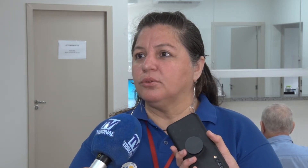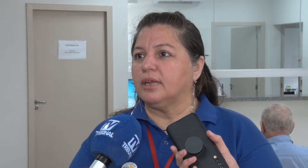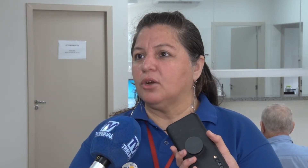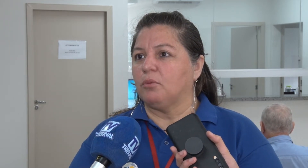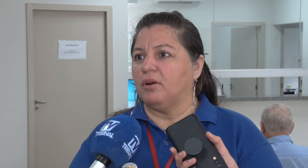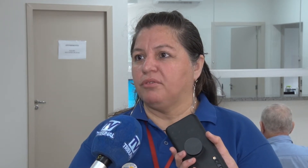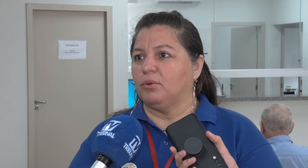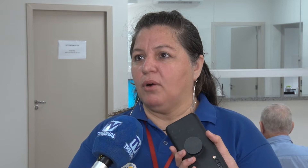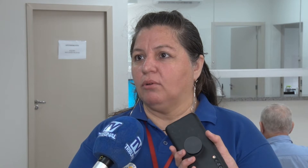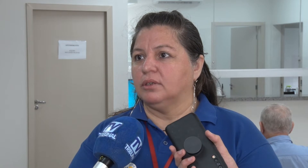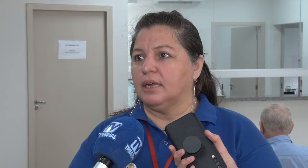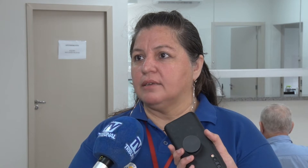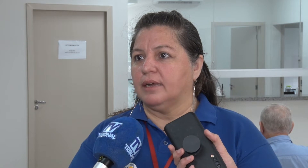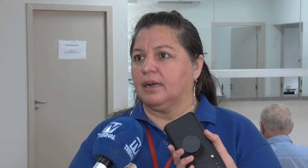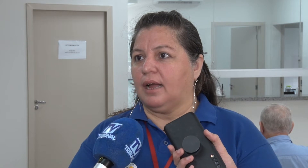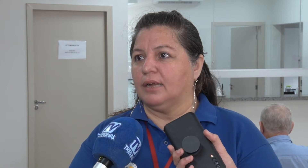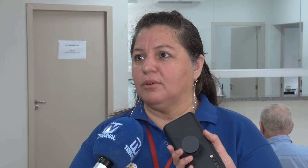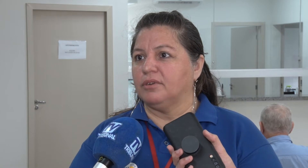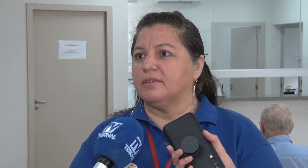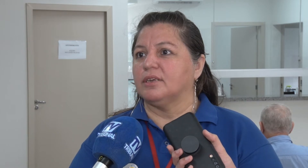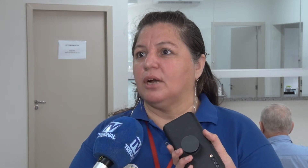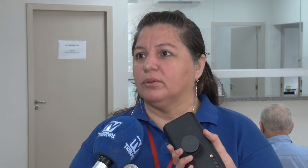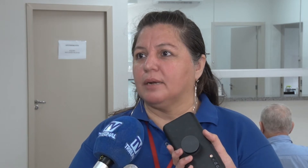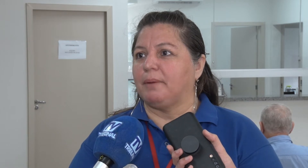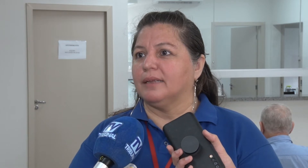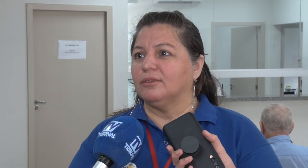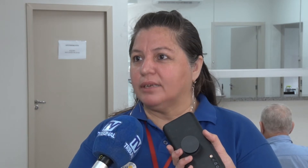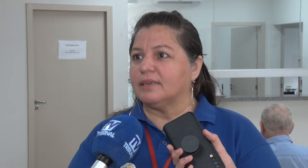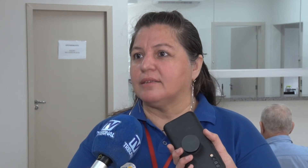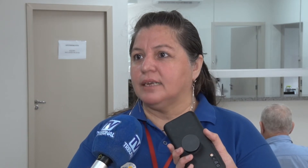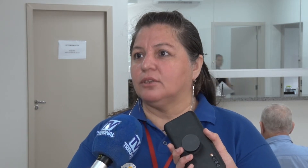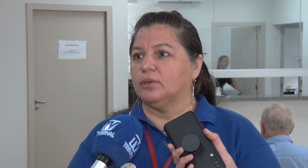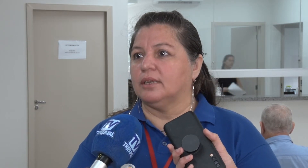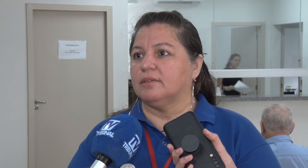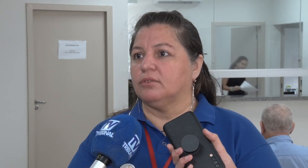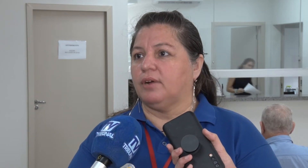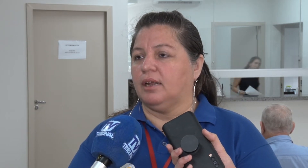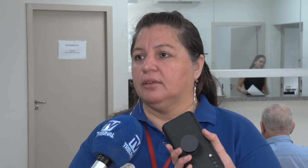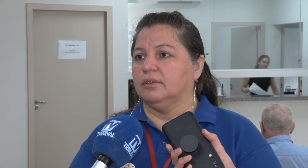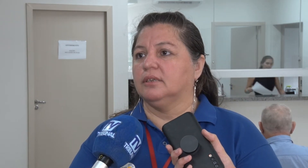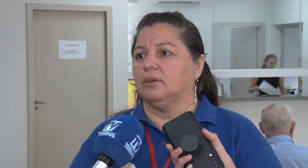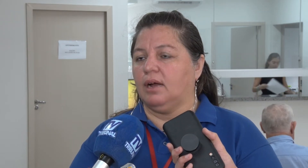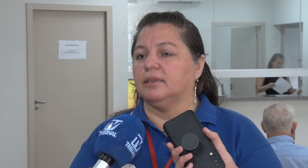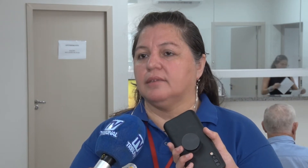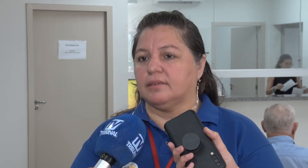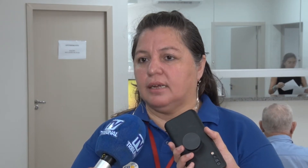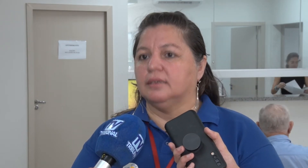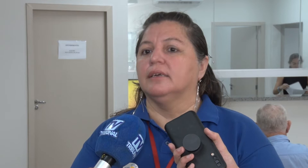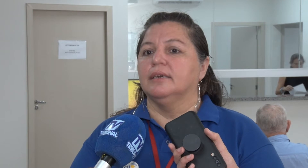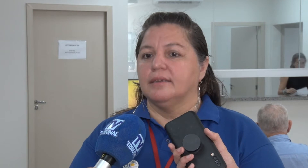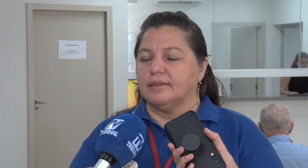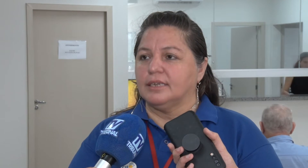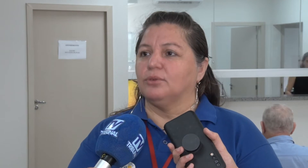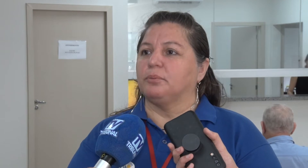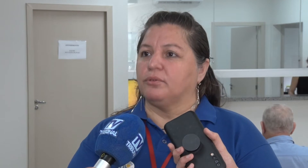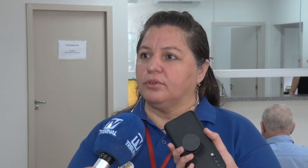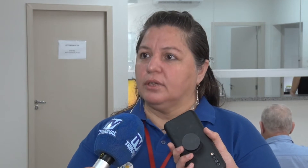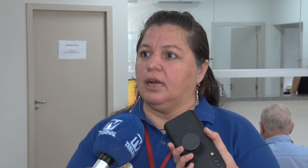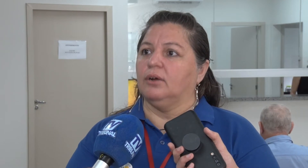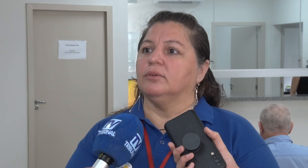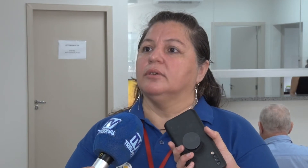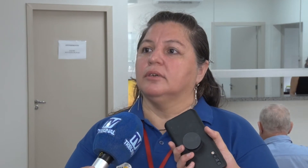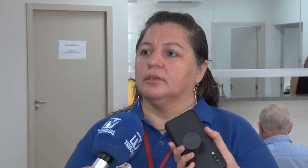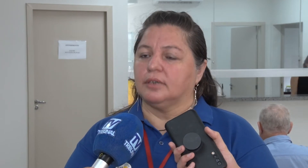surdas, não tem como haver uma audiência clara, uma vez que a outra parte não vai estar ciente do que está sendo falado. Então há necessidade, sim, do